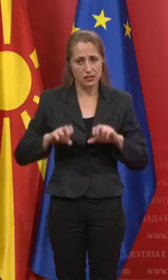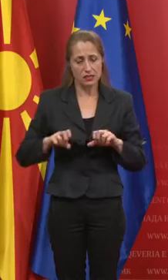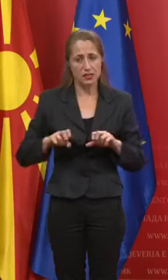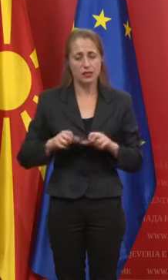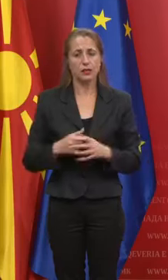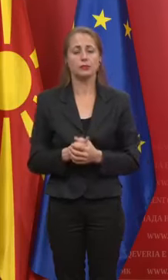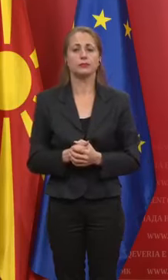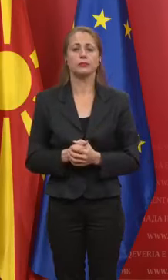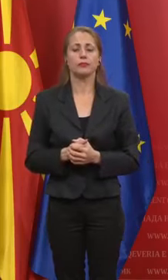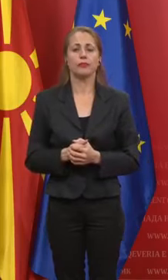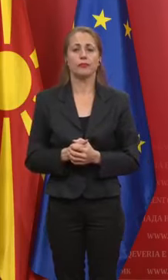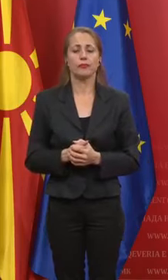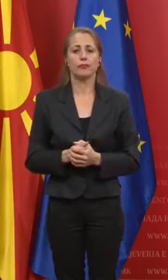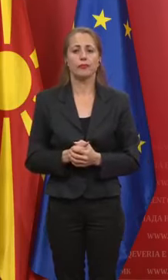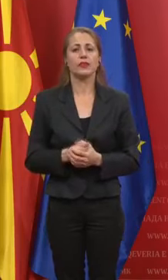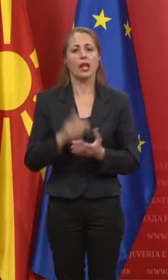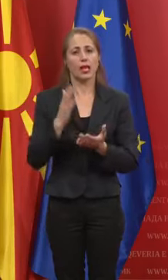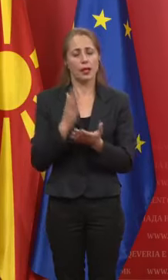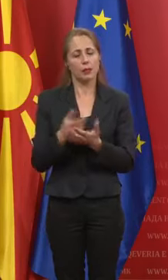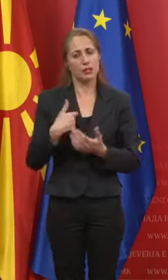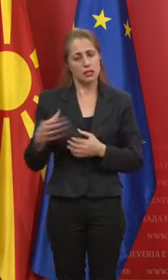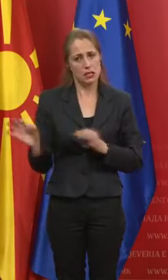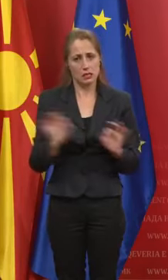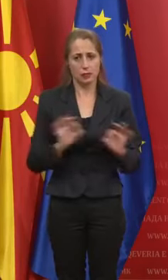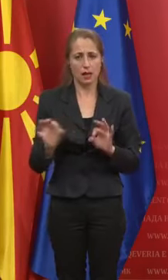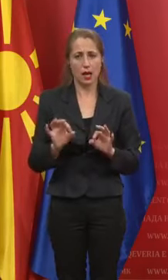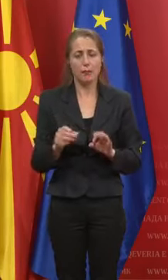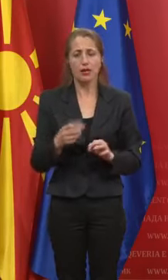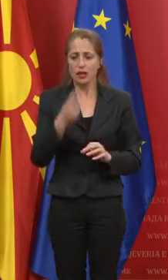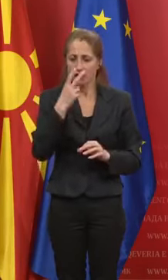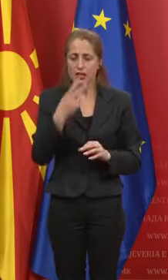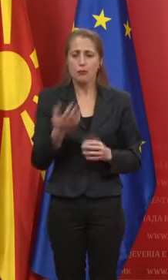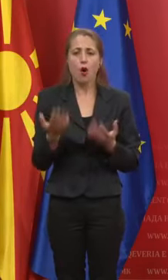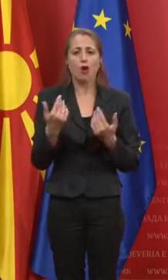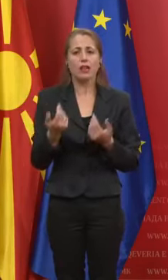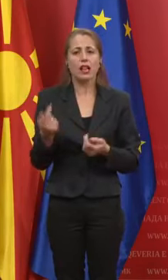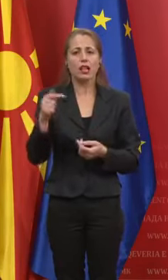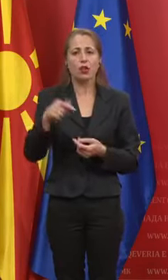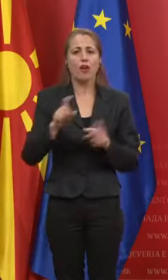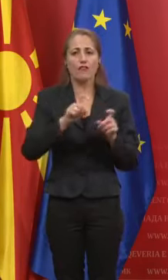дека ќе бидеме спремни да извлечеме заклучоци од тоа.